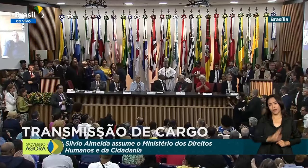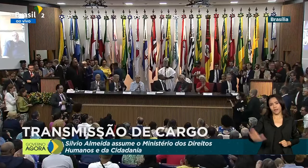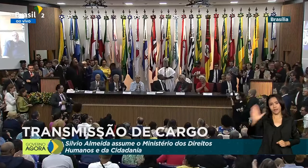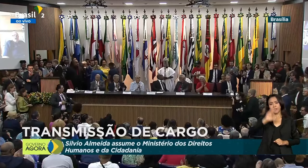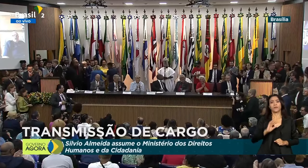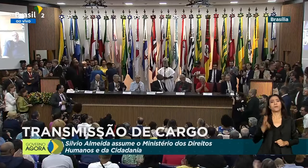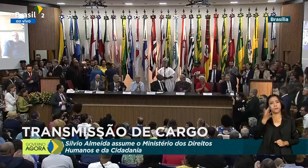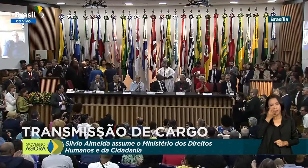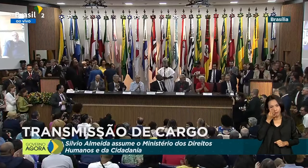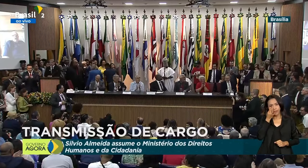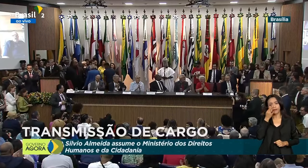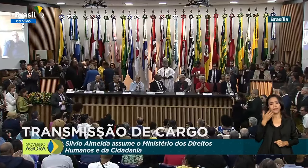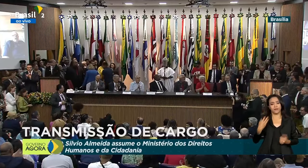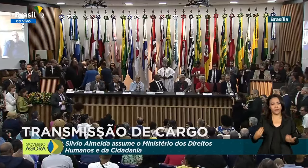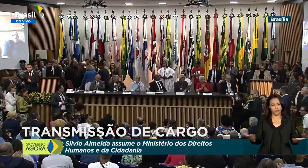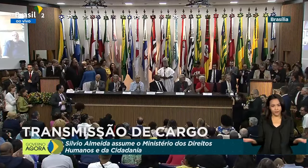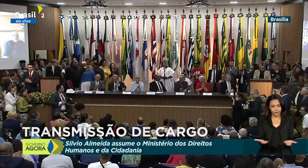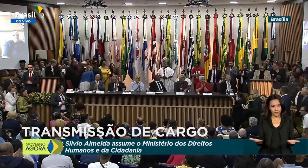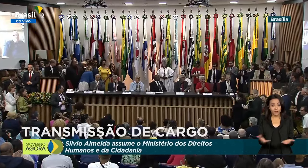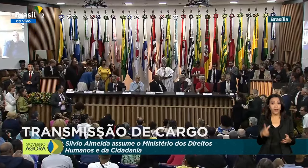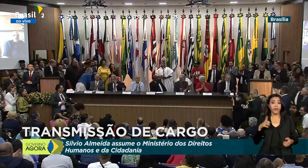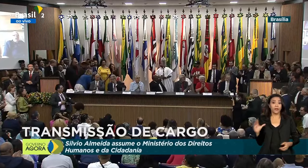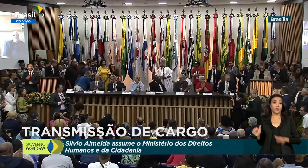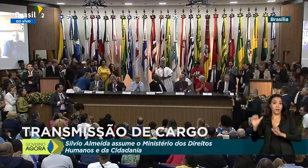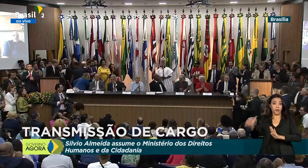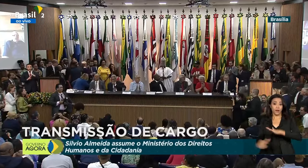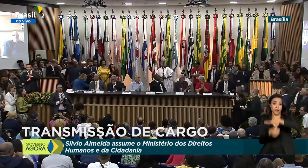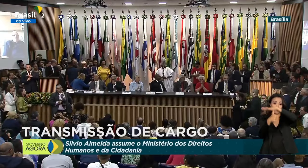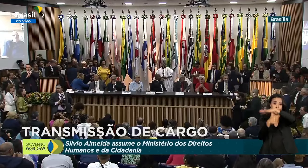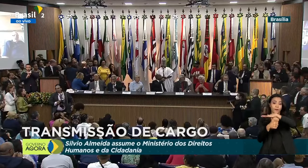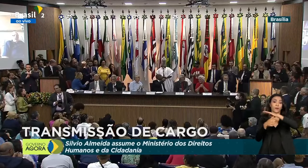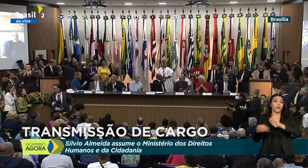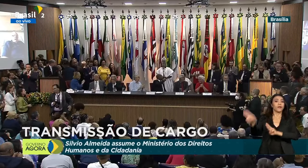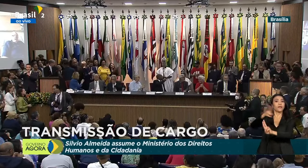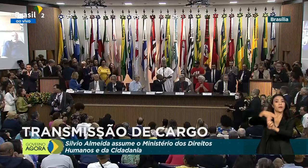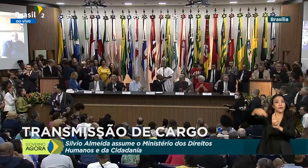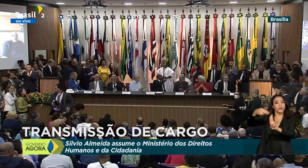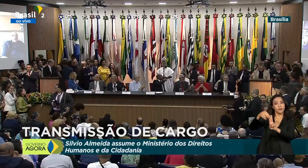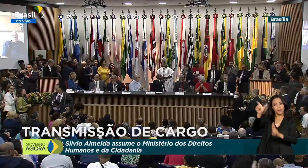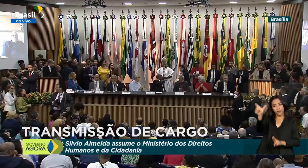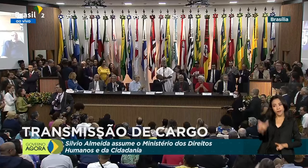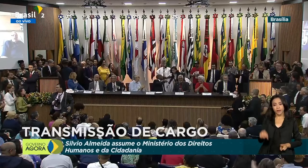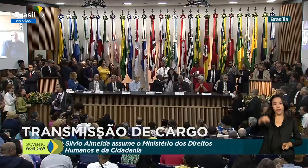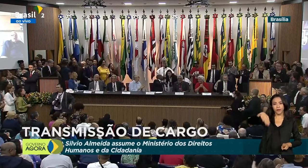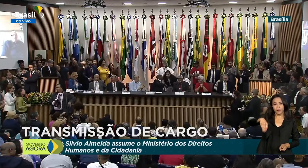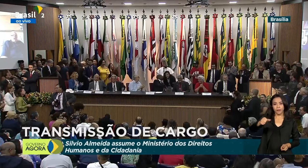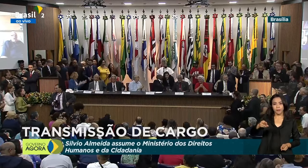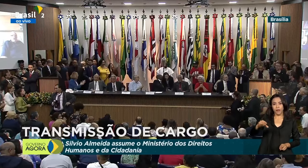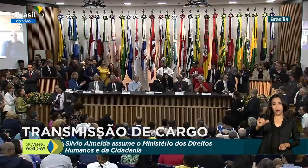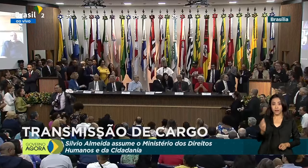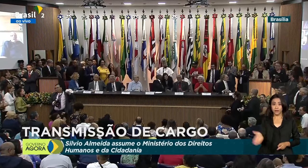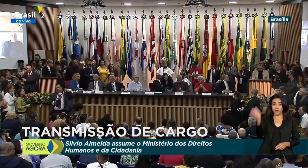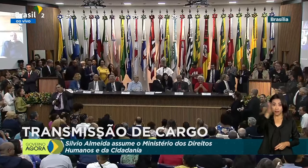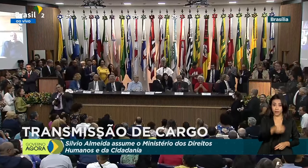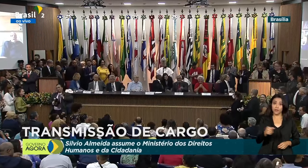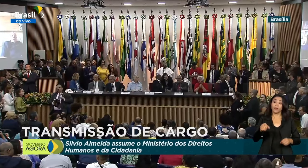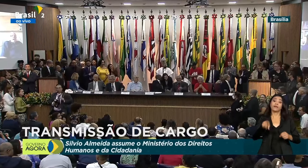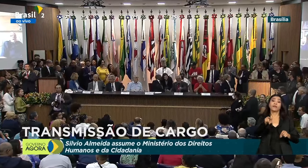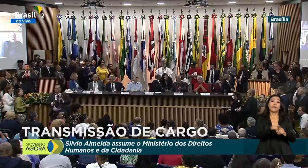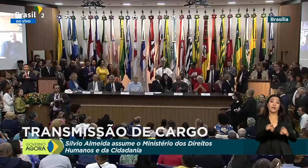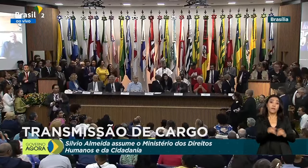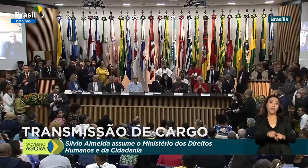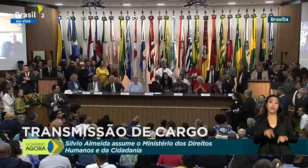aqui presente também temos a reitora da UnB a Márcia Abraão reitora da ufespa Lúcia